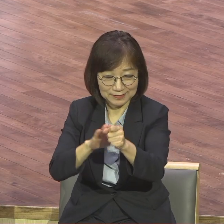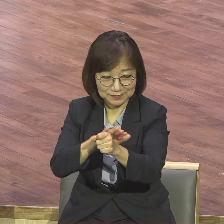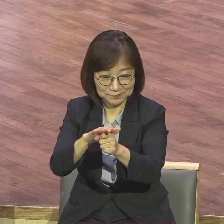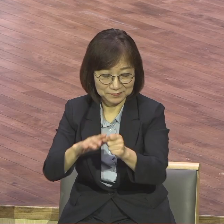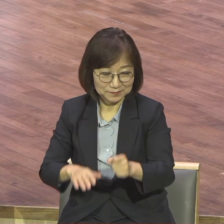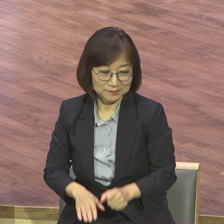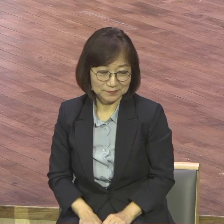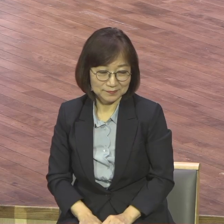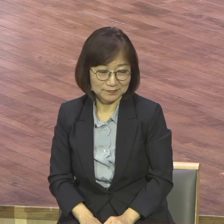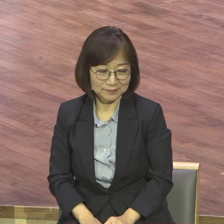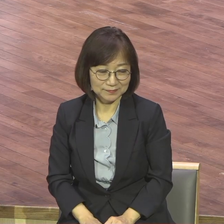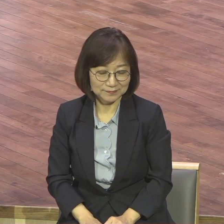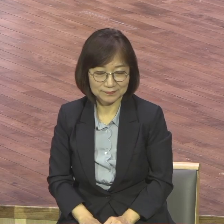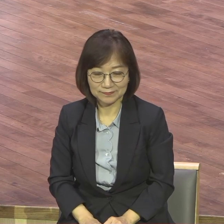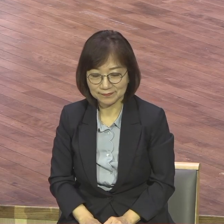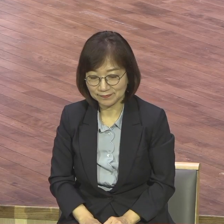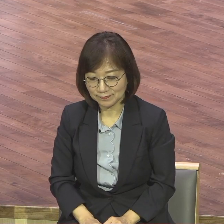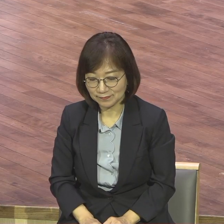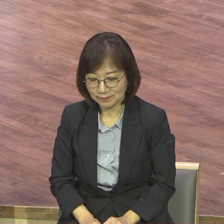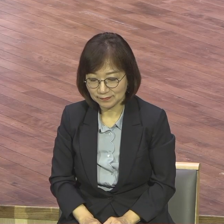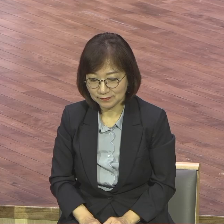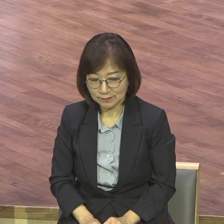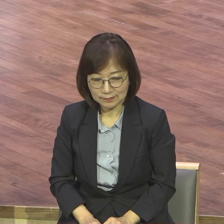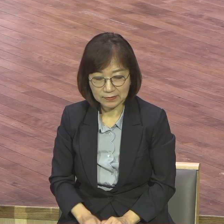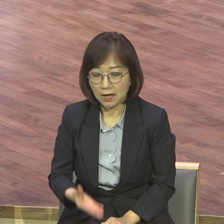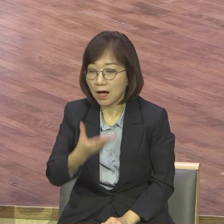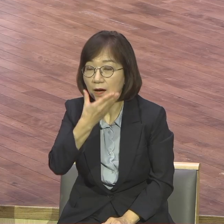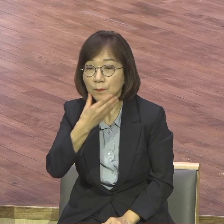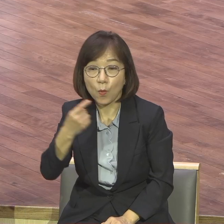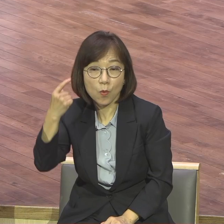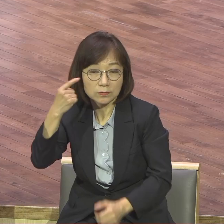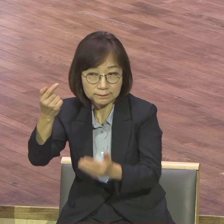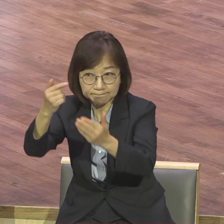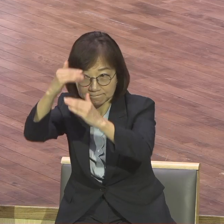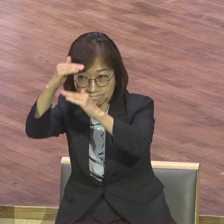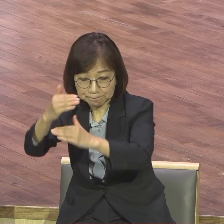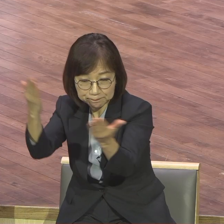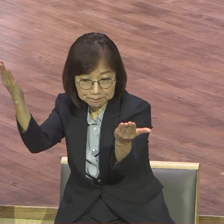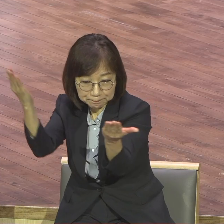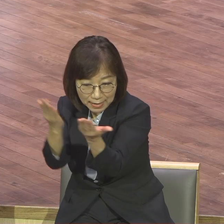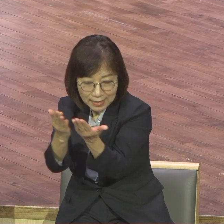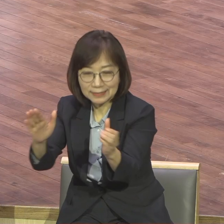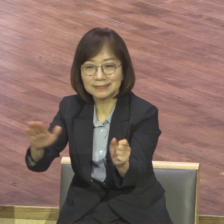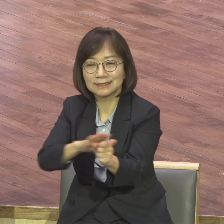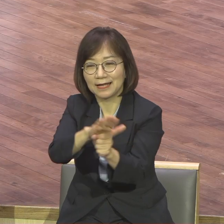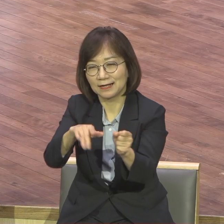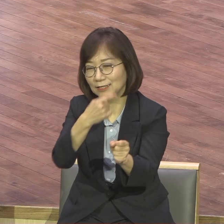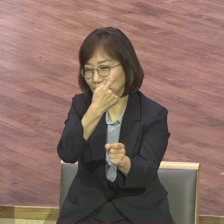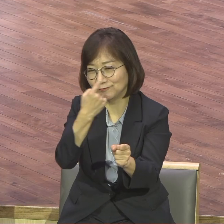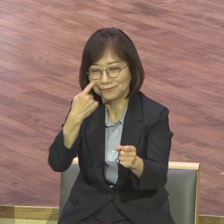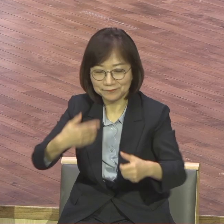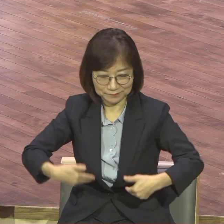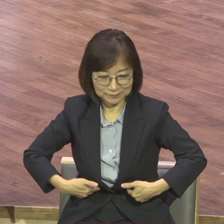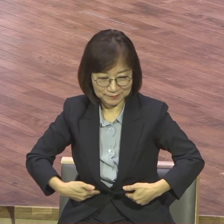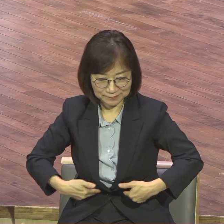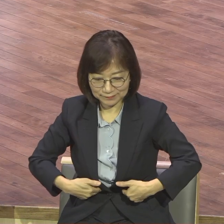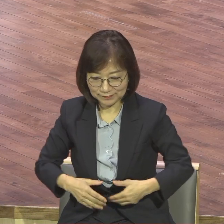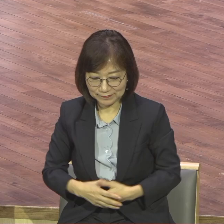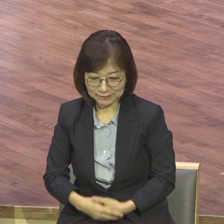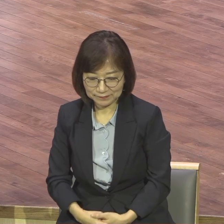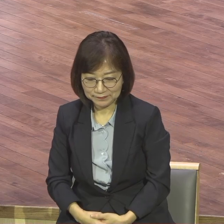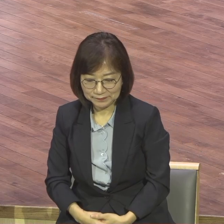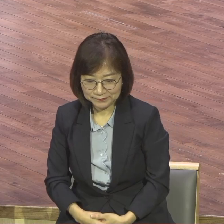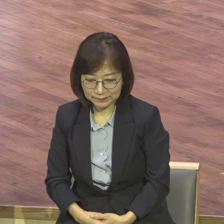한마디로 복음적 사랑의 시각을 가져라. 본문에서 사도 바울이 인용하고 있는